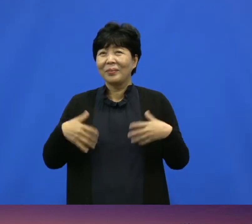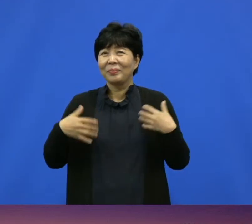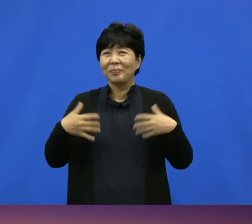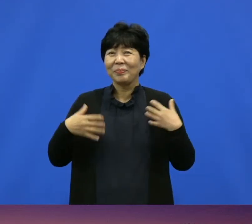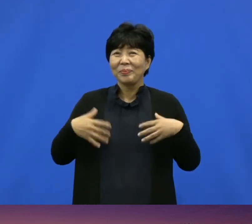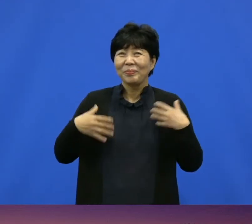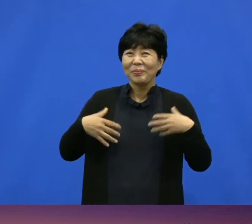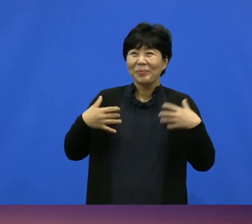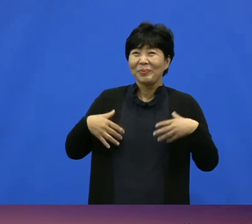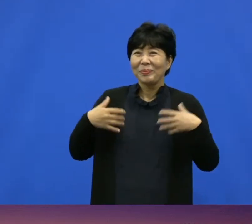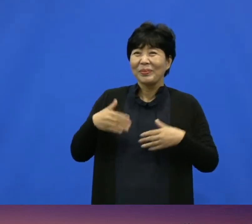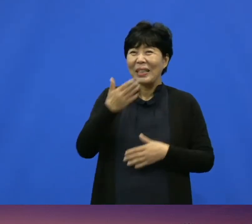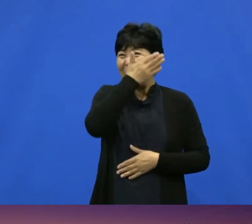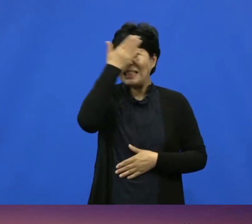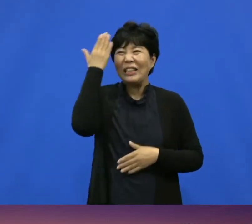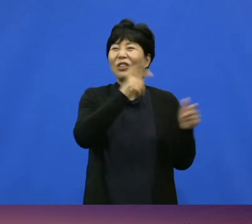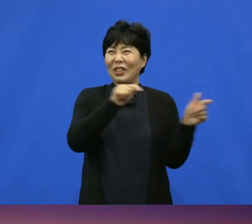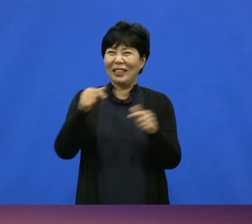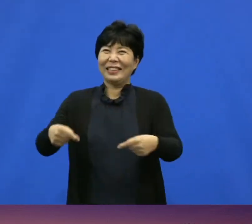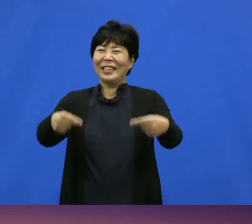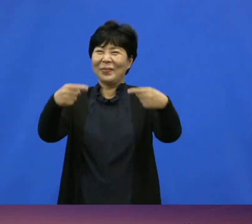어디 저기.